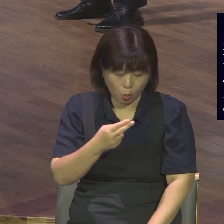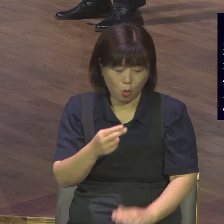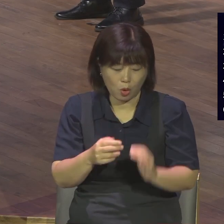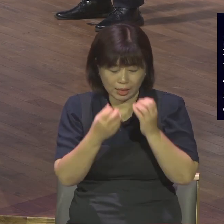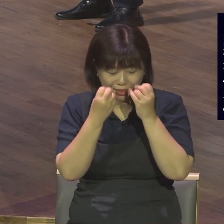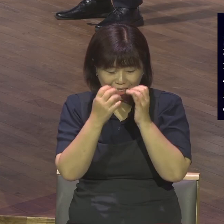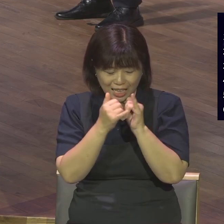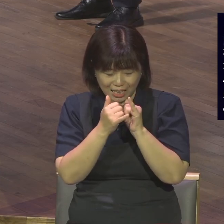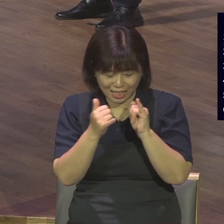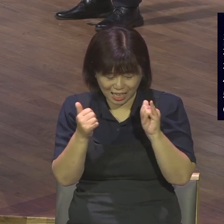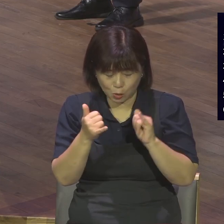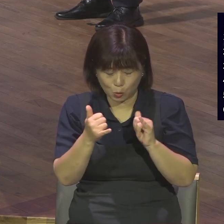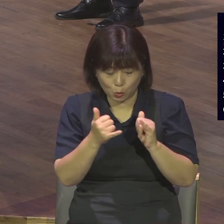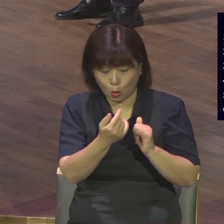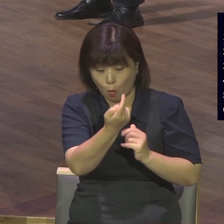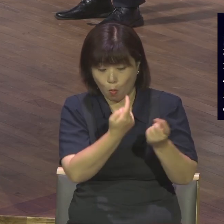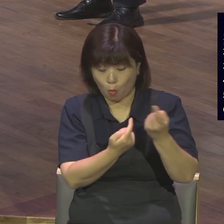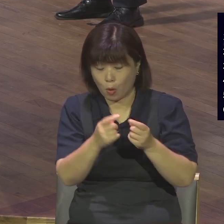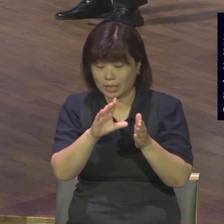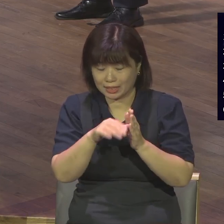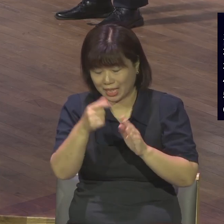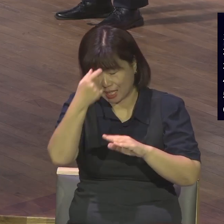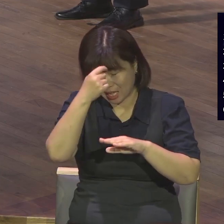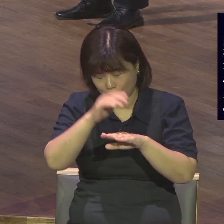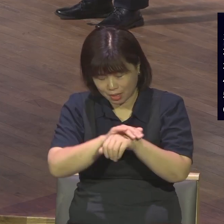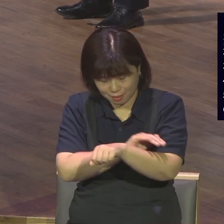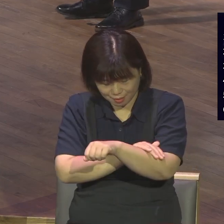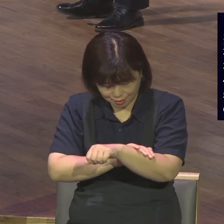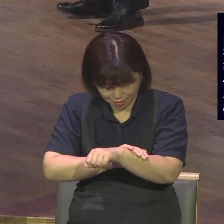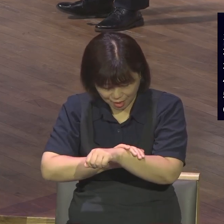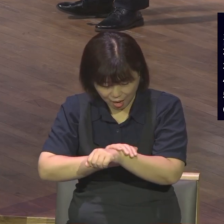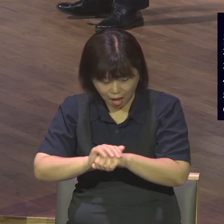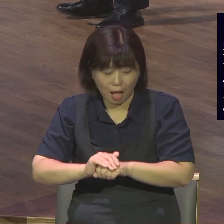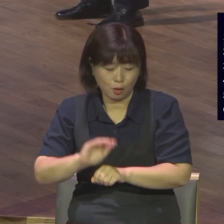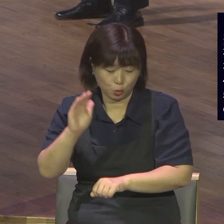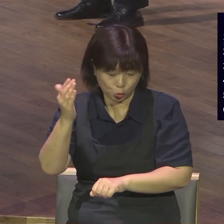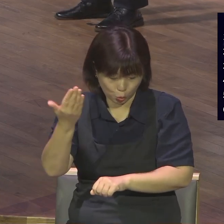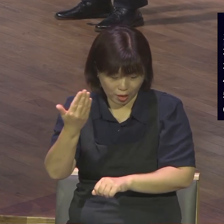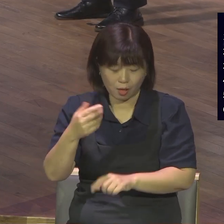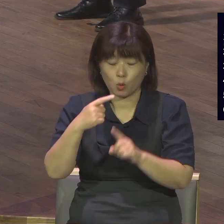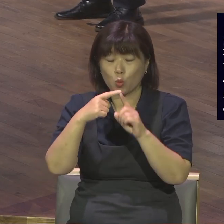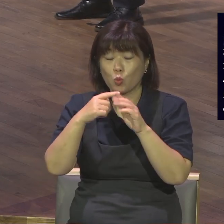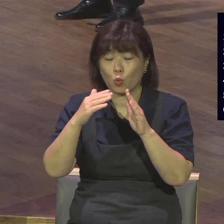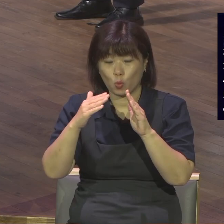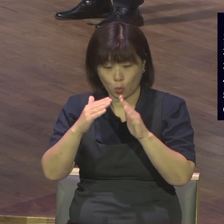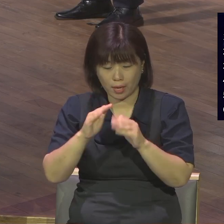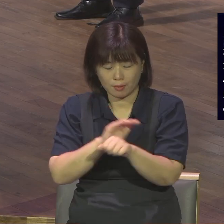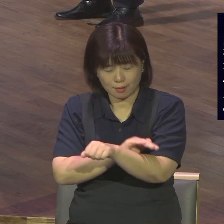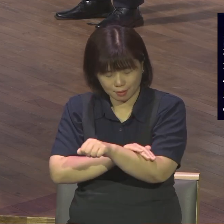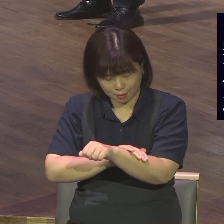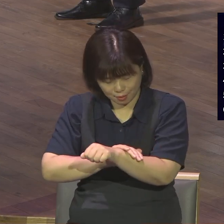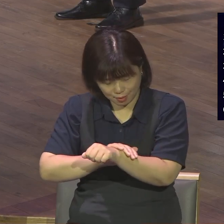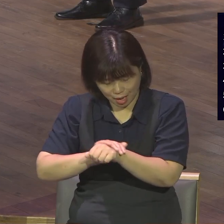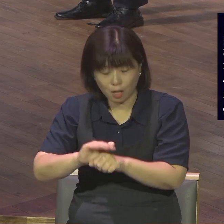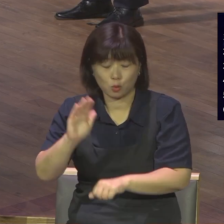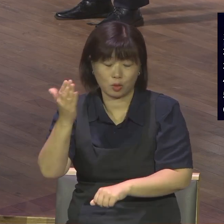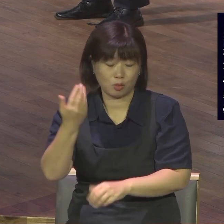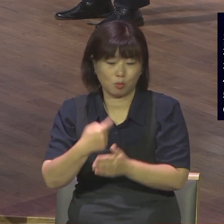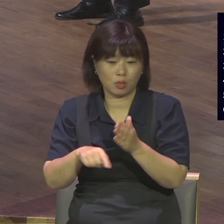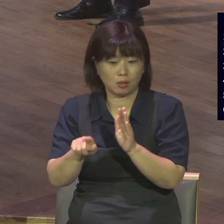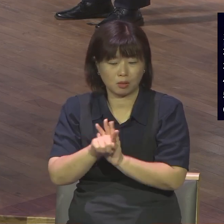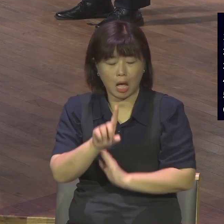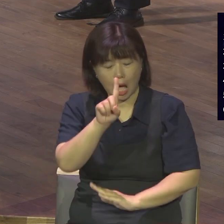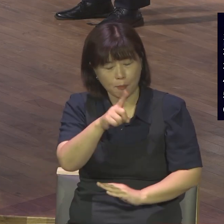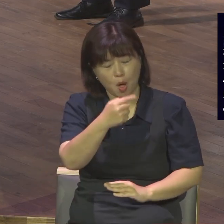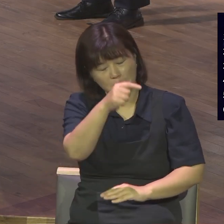하여 주옵소서. 새가족과 예배와 교회화를 위해 새가족들이 한번 왔다 가는 것이 아니라 예배화 되어지고 교회화